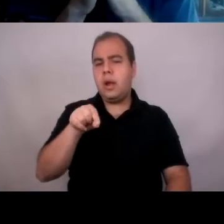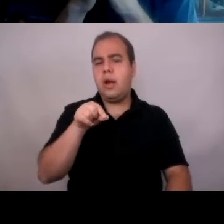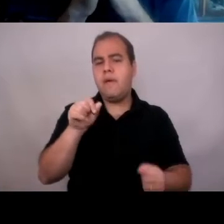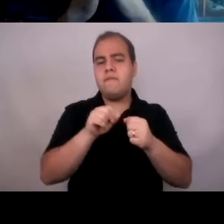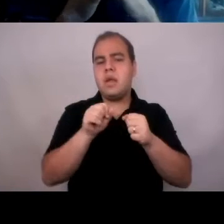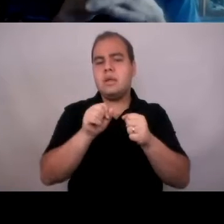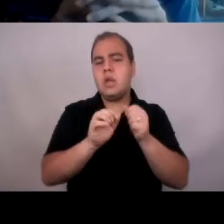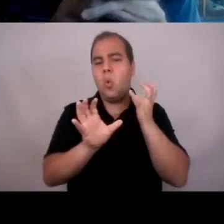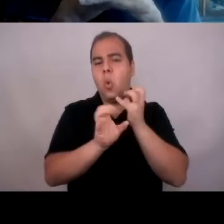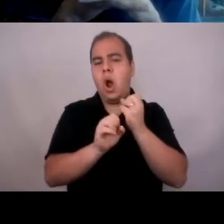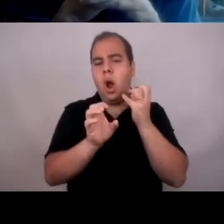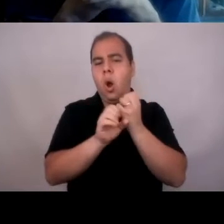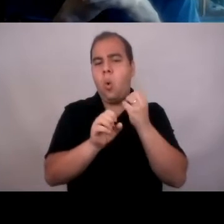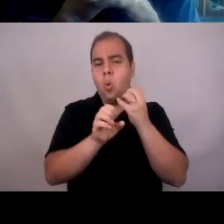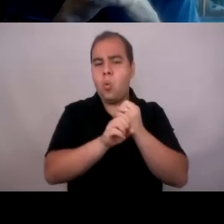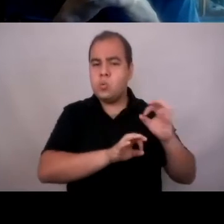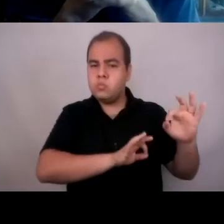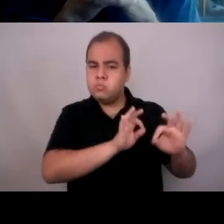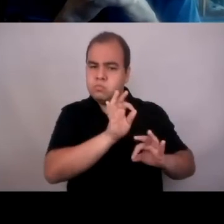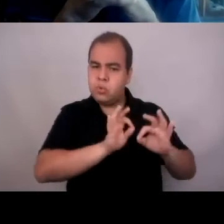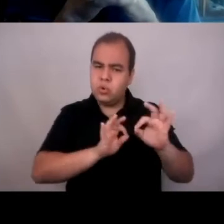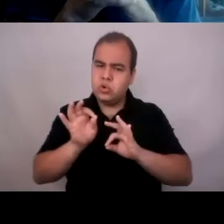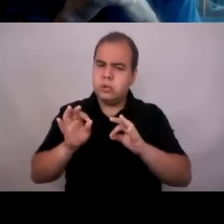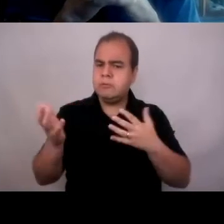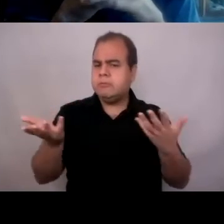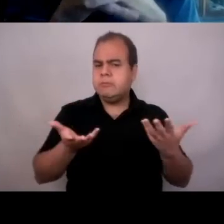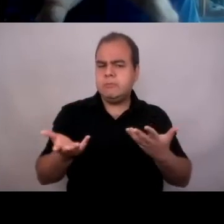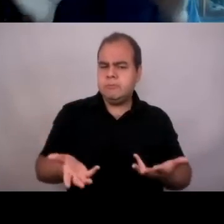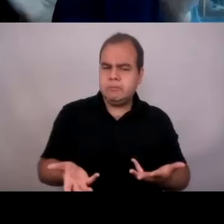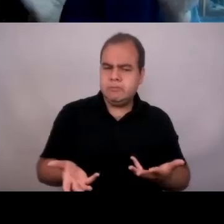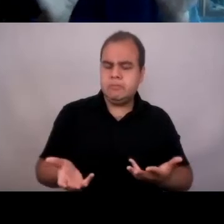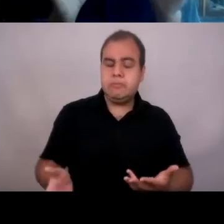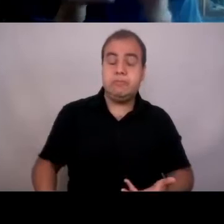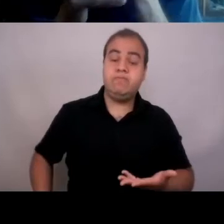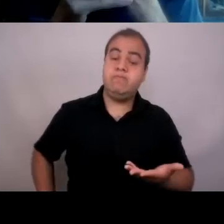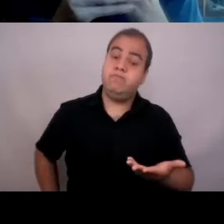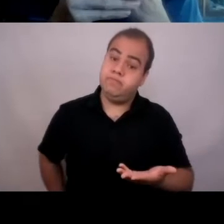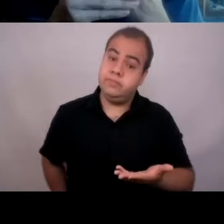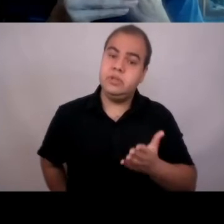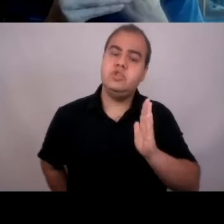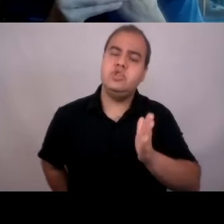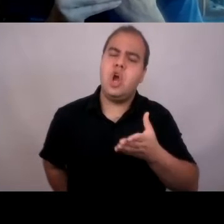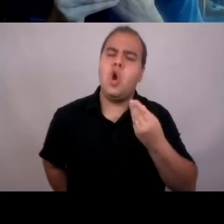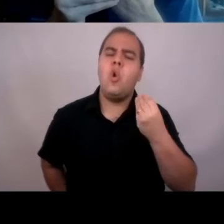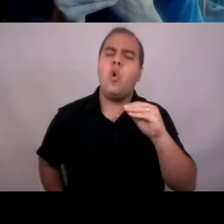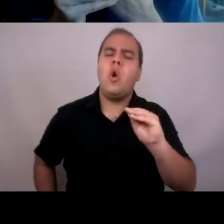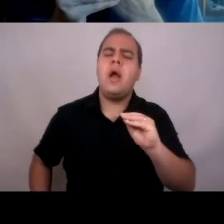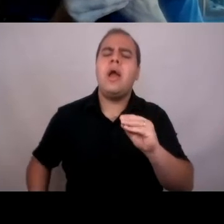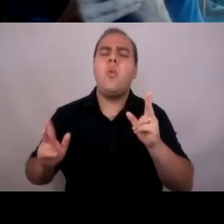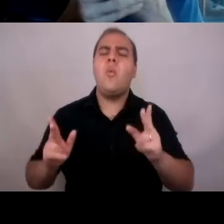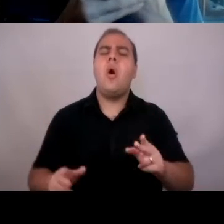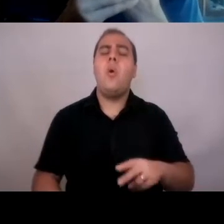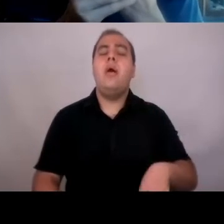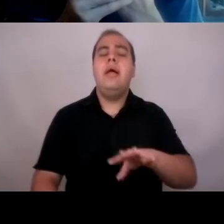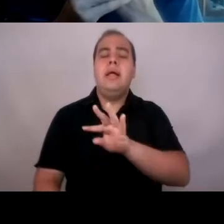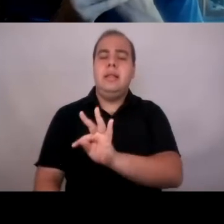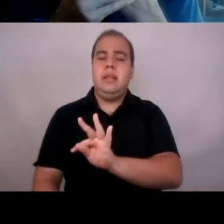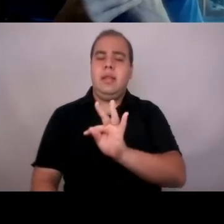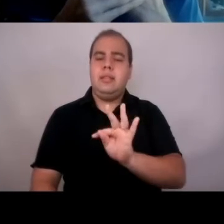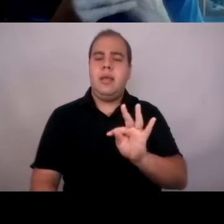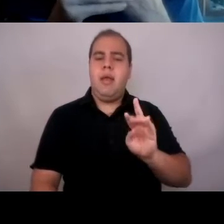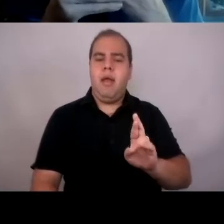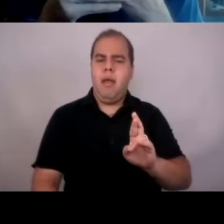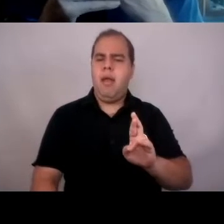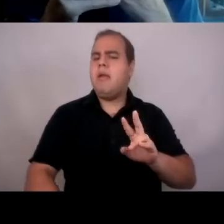cálculo de projeto? Bom, eu coloquei aí o que a gente chama de TR, né, de tempo de